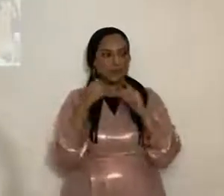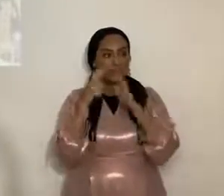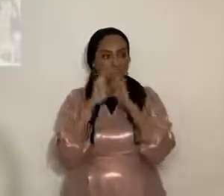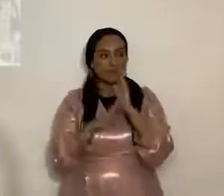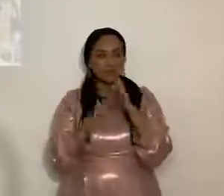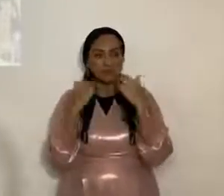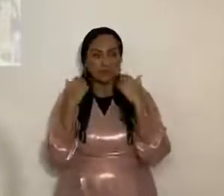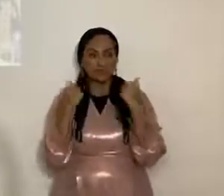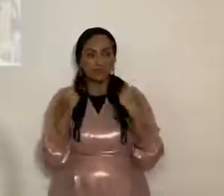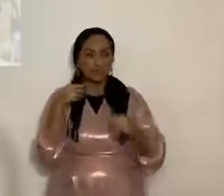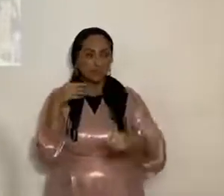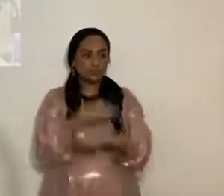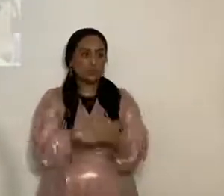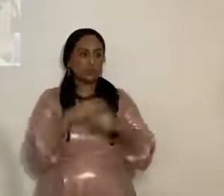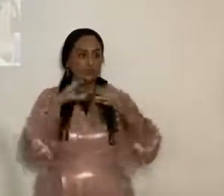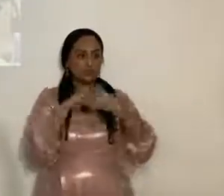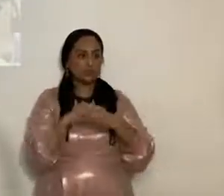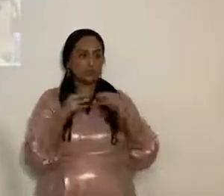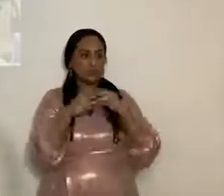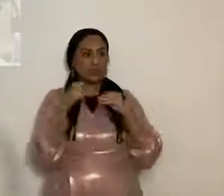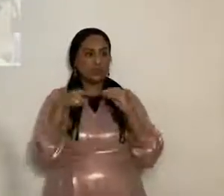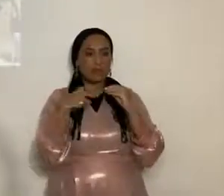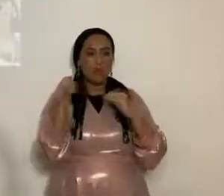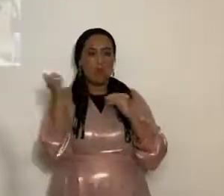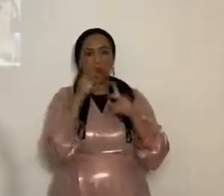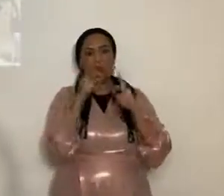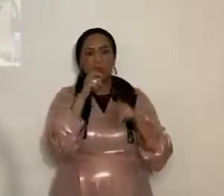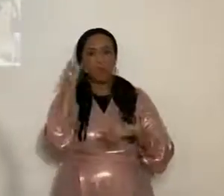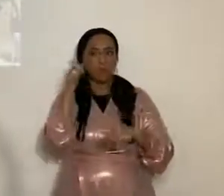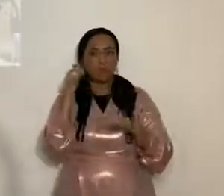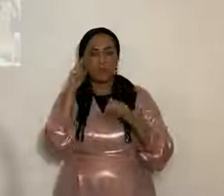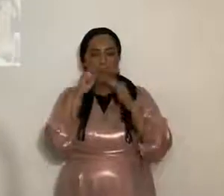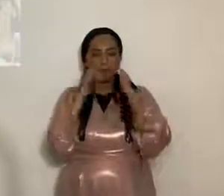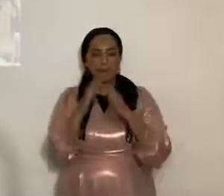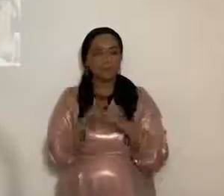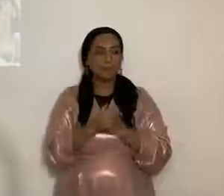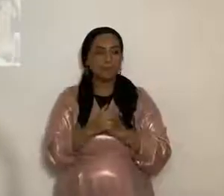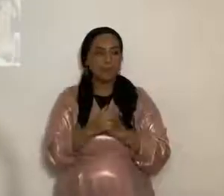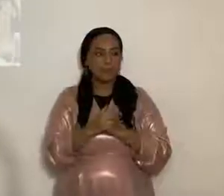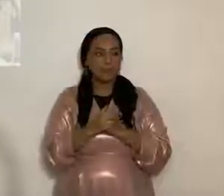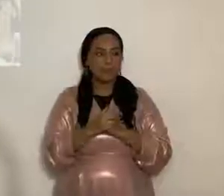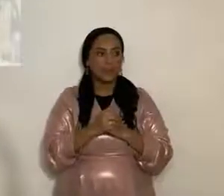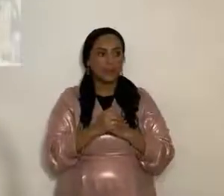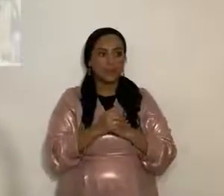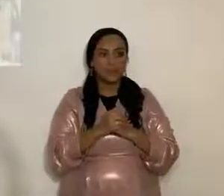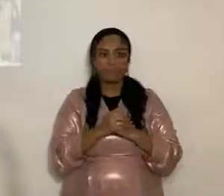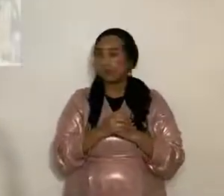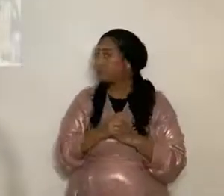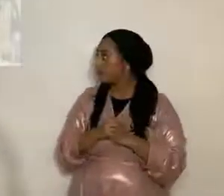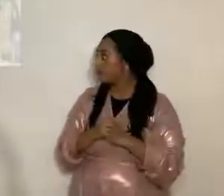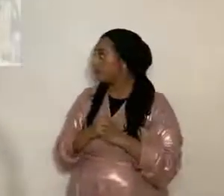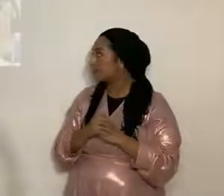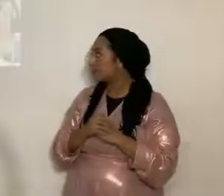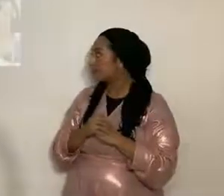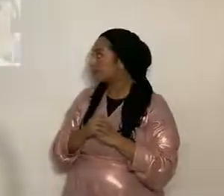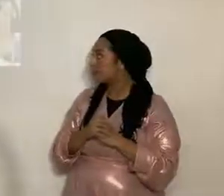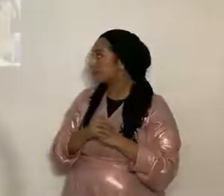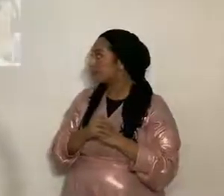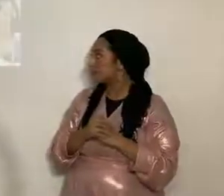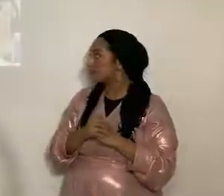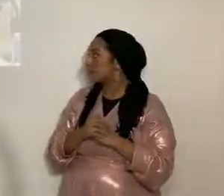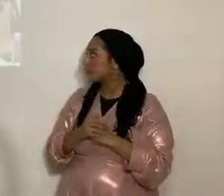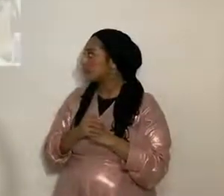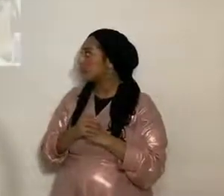Torá fuerte que habla acerca de todos los que escuchan a los profetas. Lo voy a leer, me voy a ir viendo varios versos. Ustedes los pueden